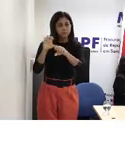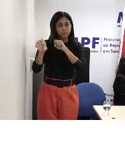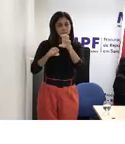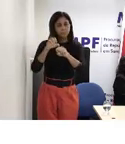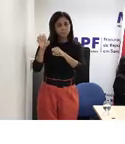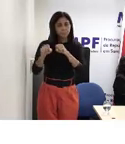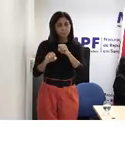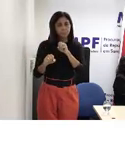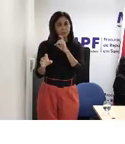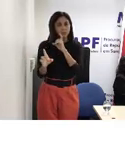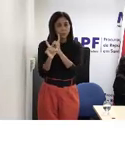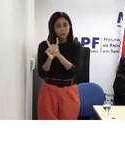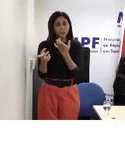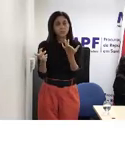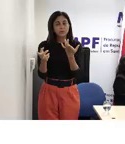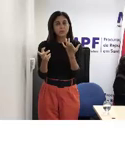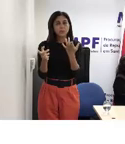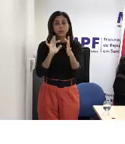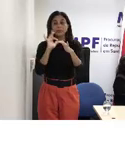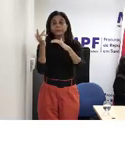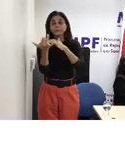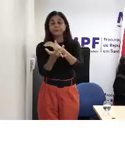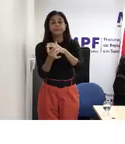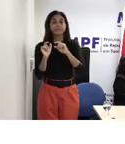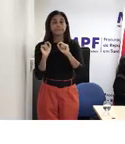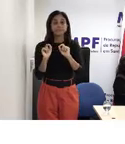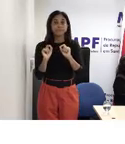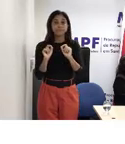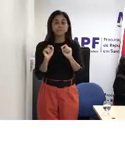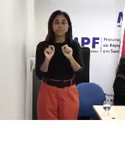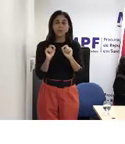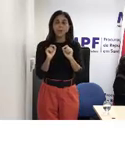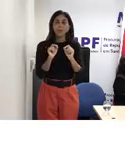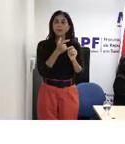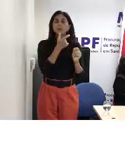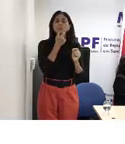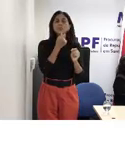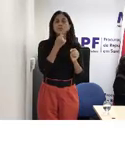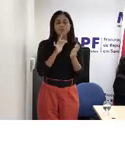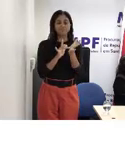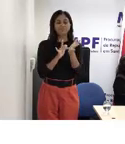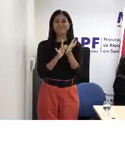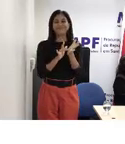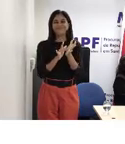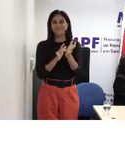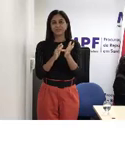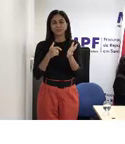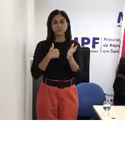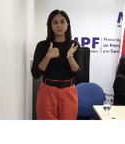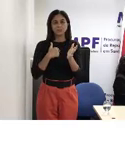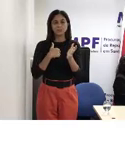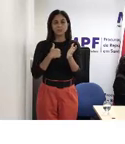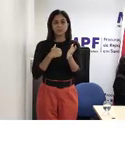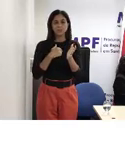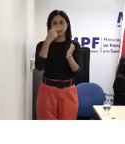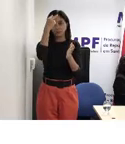aproximou da vítima por uma rede social quando fingiu ser outra pessoa e começou a